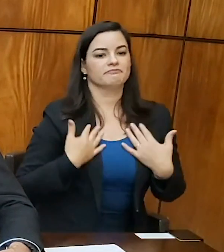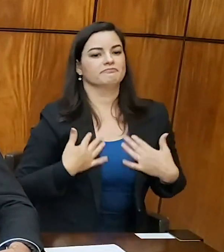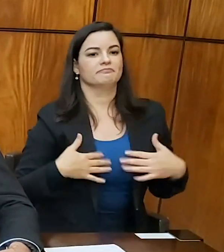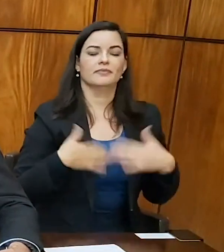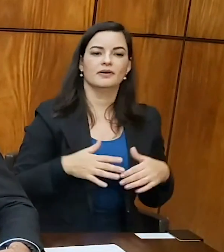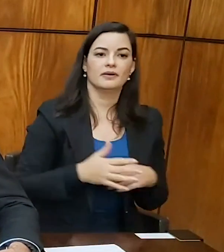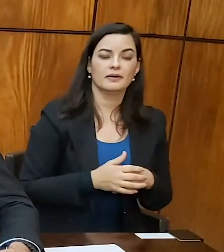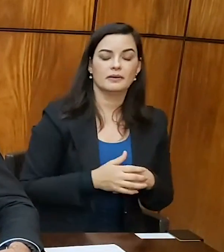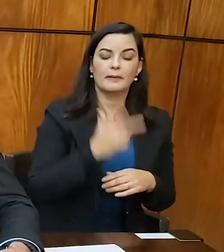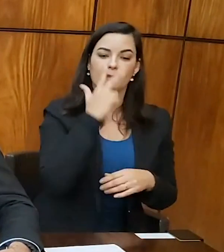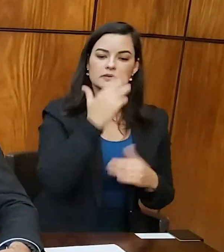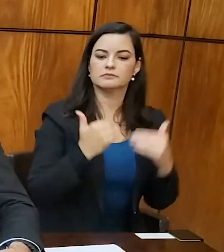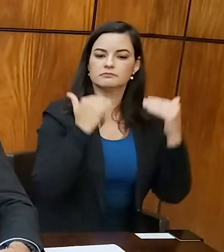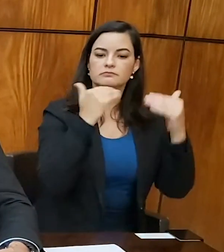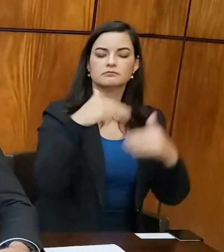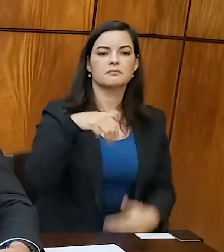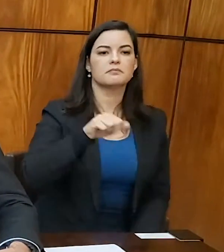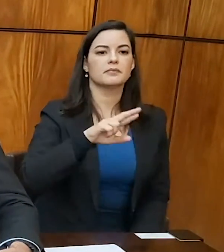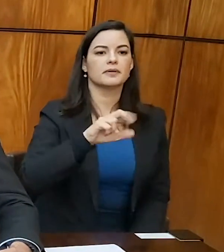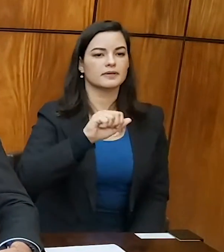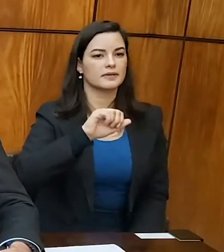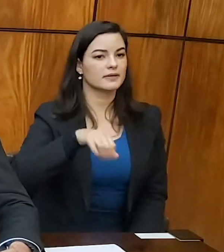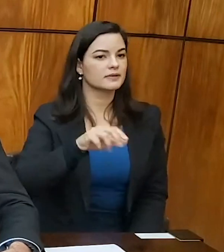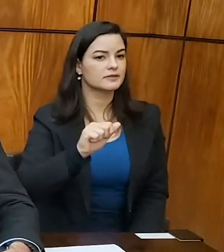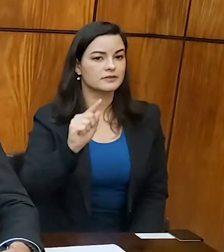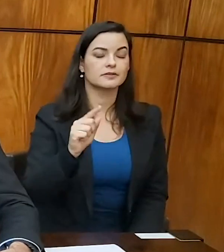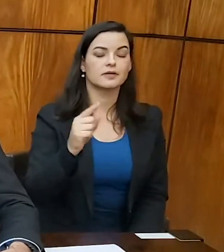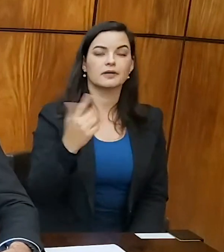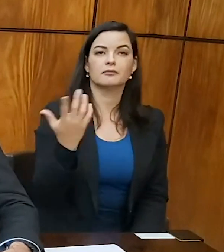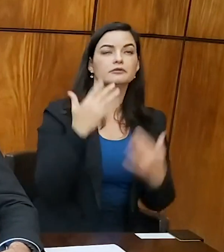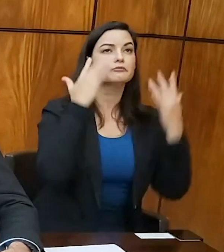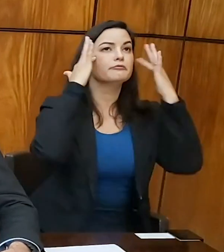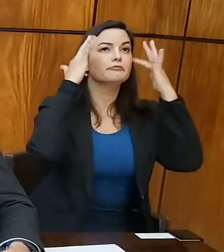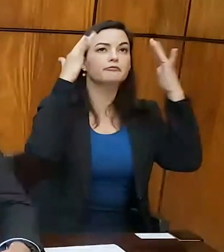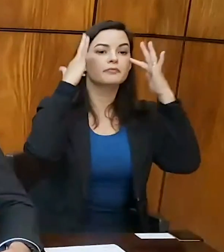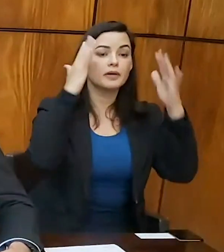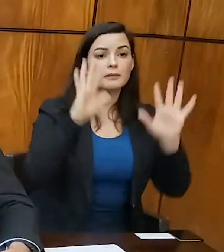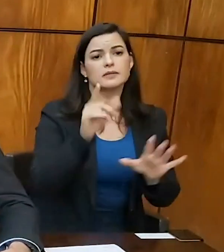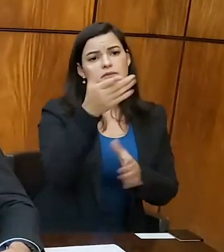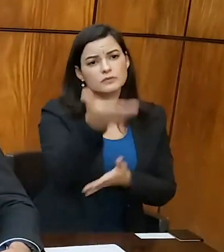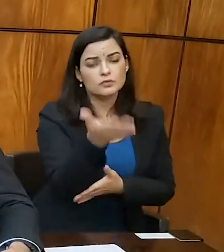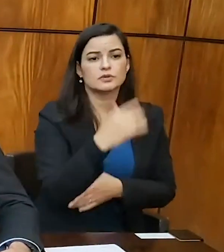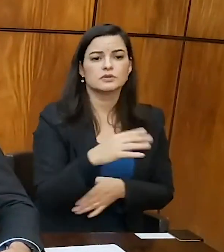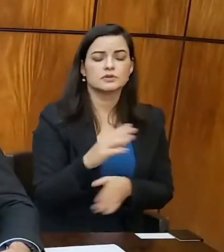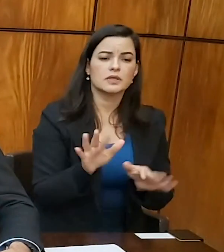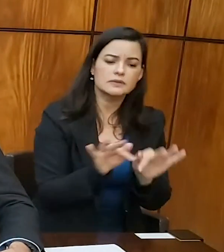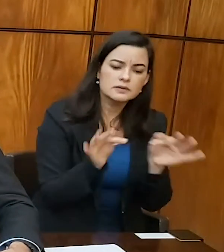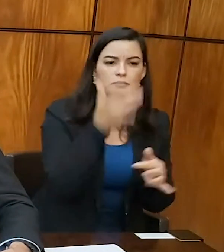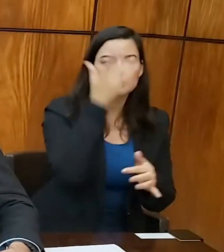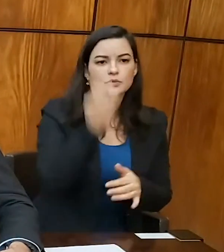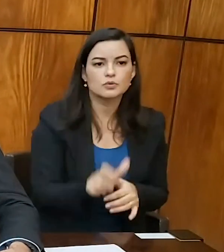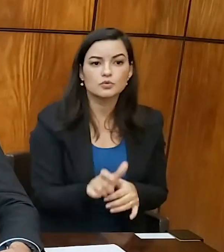como um magnata, um marajá no mundo da lua. Você lamenta isso acontecer. Agora você, humilde, se informe melhor antes de